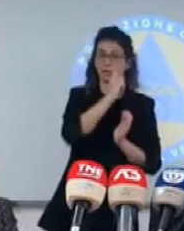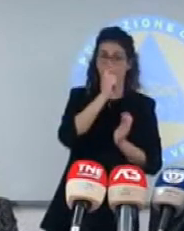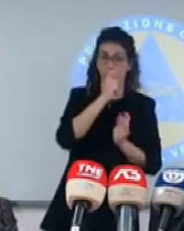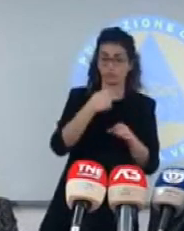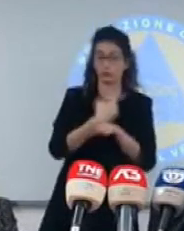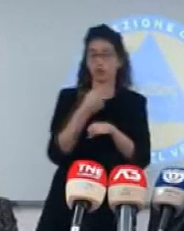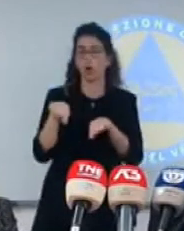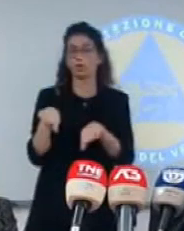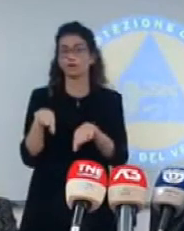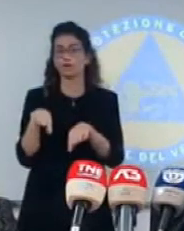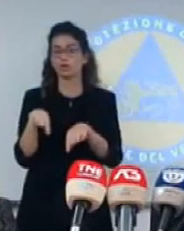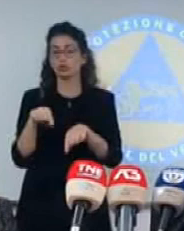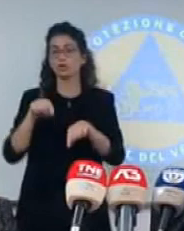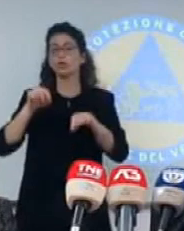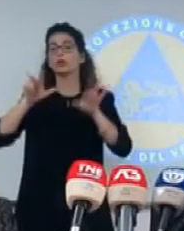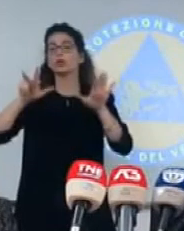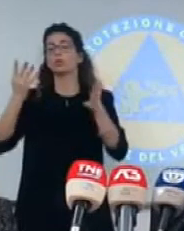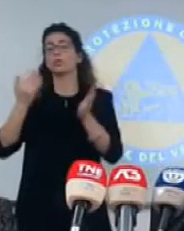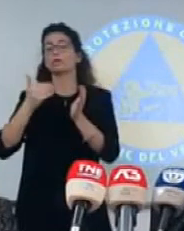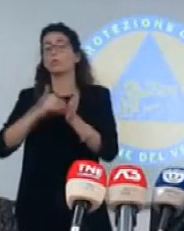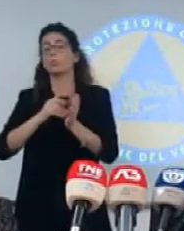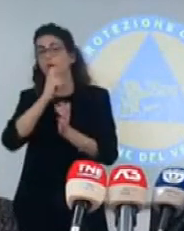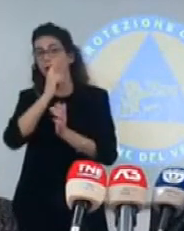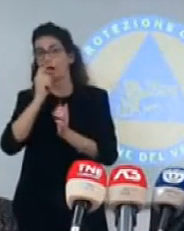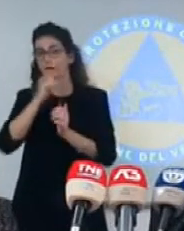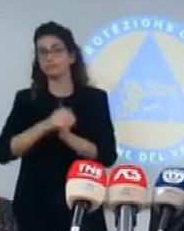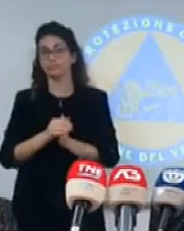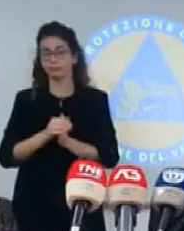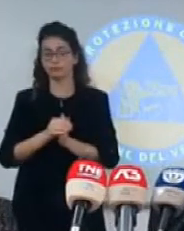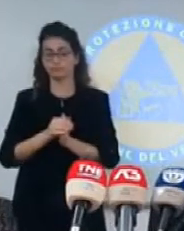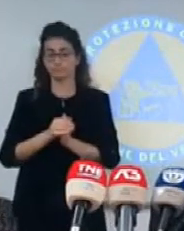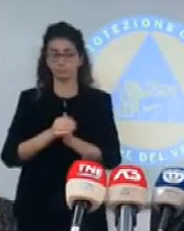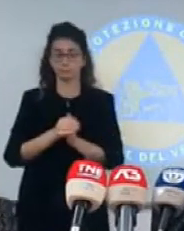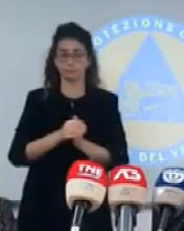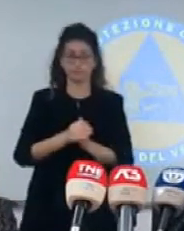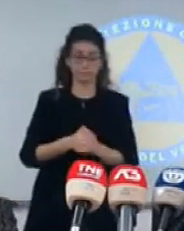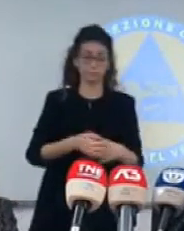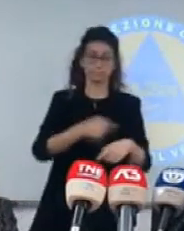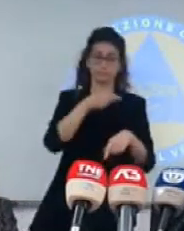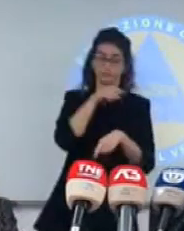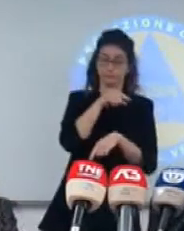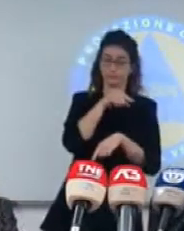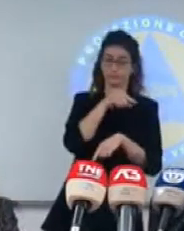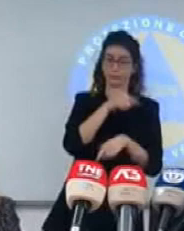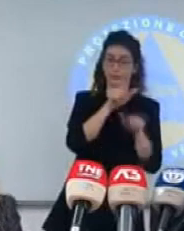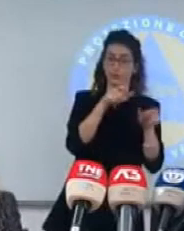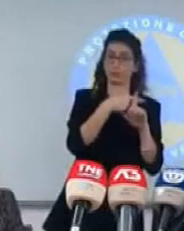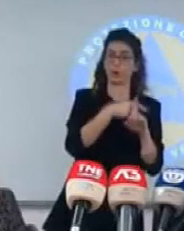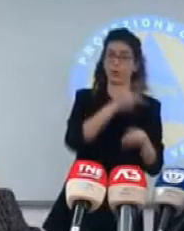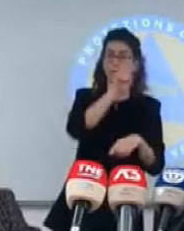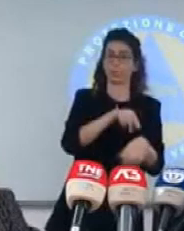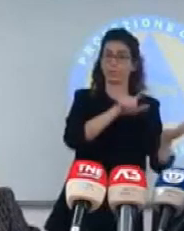oggi 84.000 tamponi i positivi il 10 novembre dell'anno scorso erano